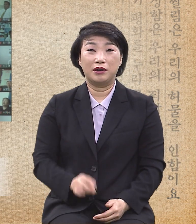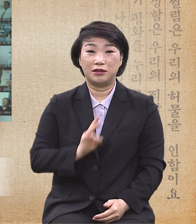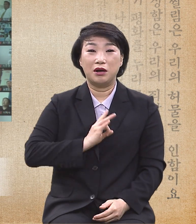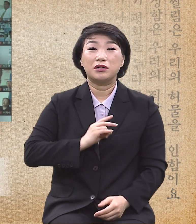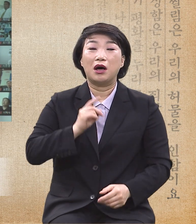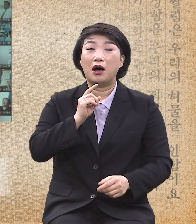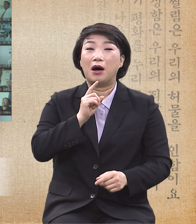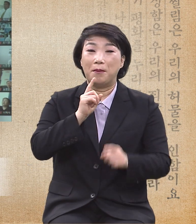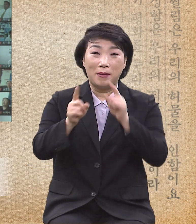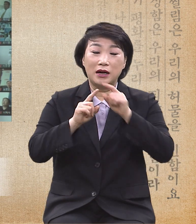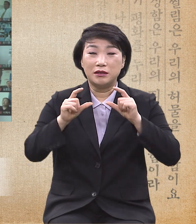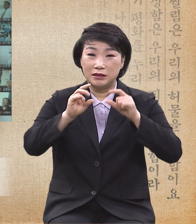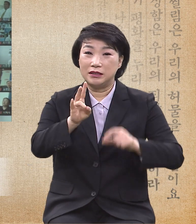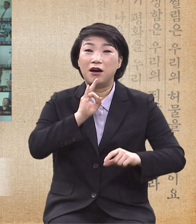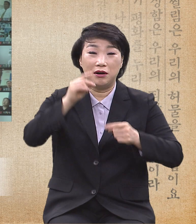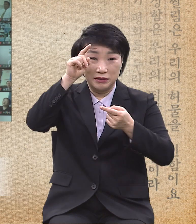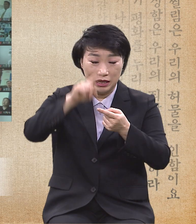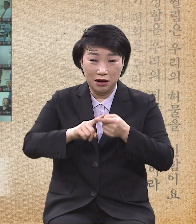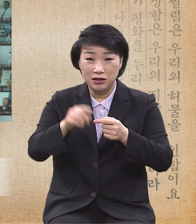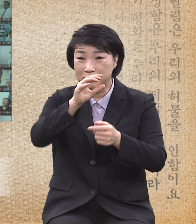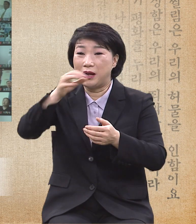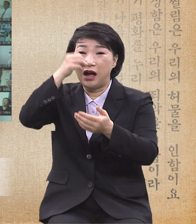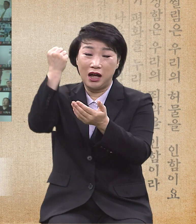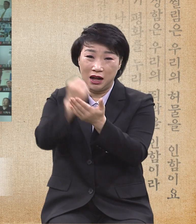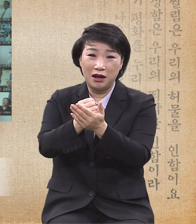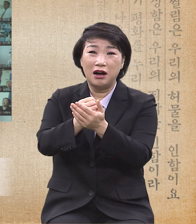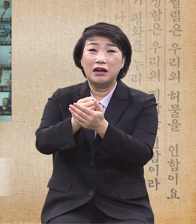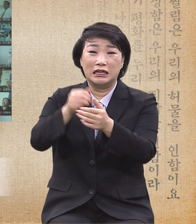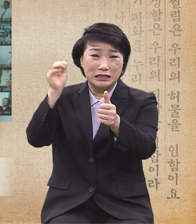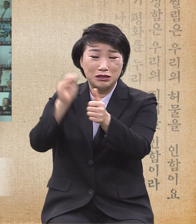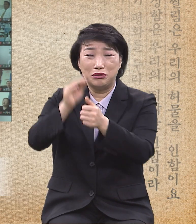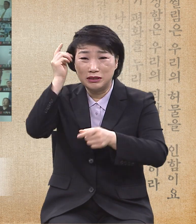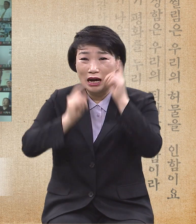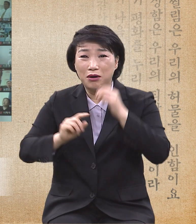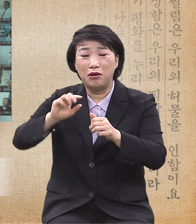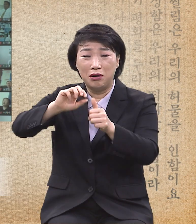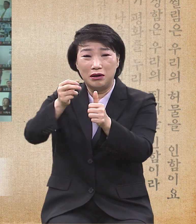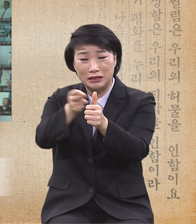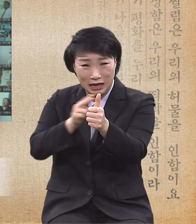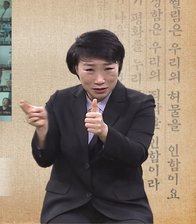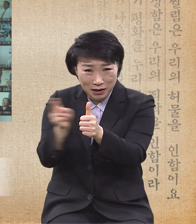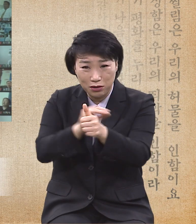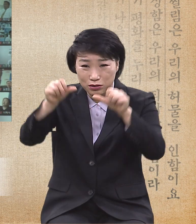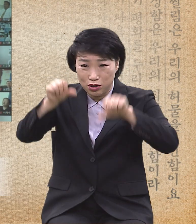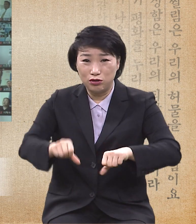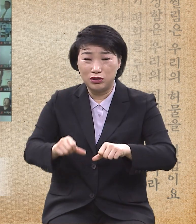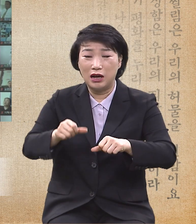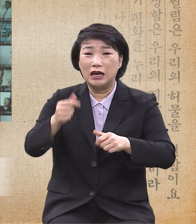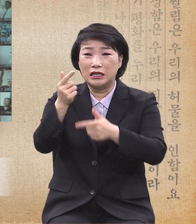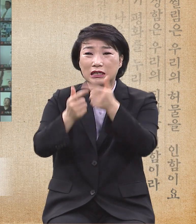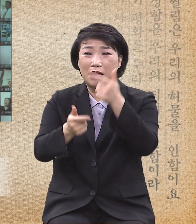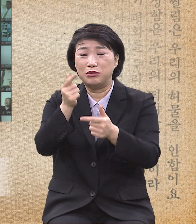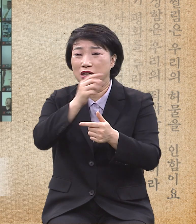선지자가 말한 그대로 찔리고 상하고 징계받고 채찍에 맞고 저주의 나무에서 십자가에서 피